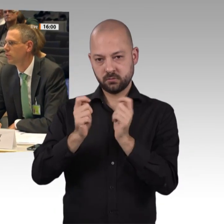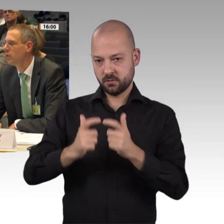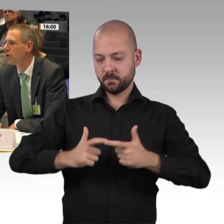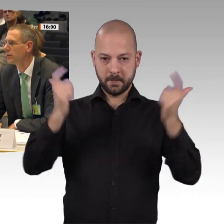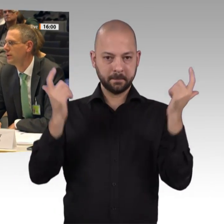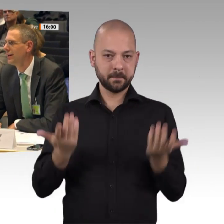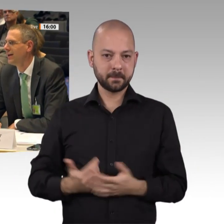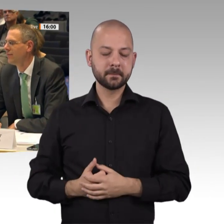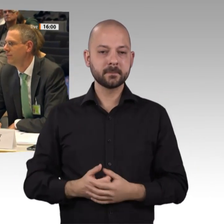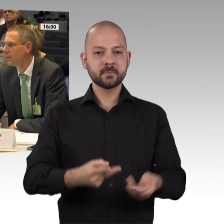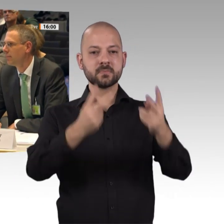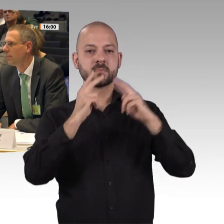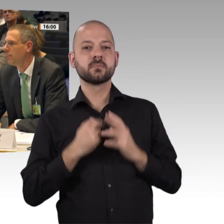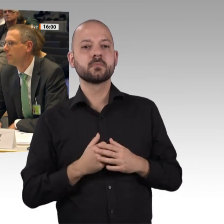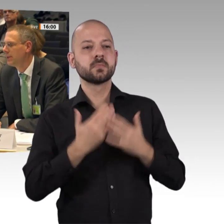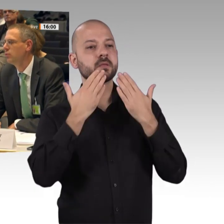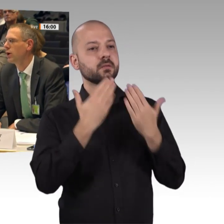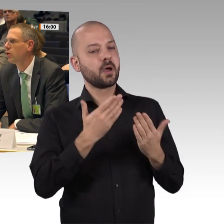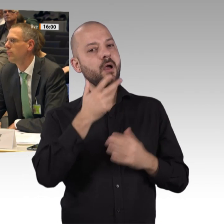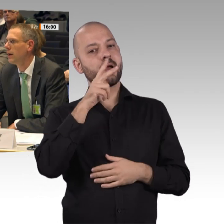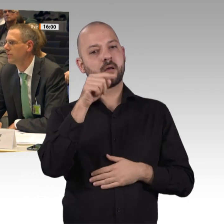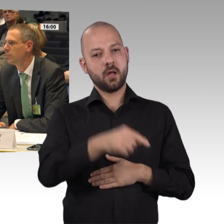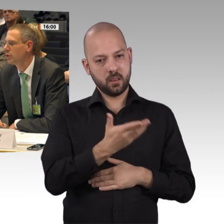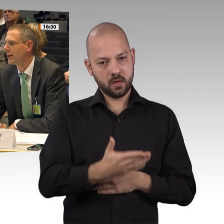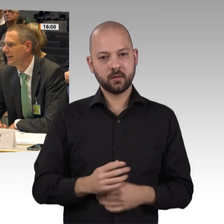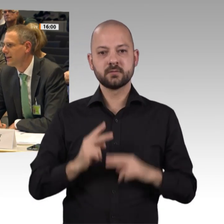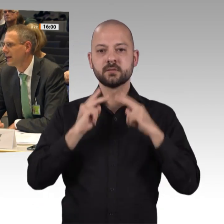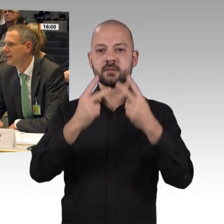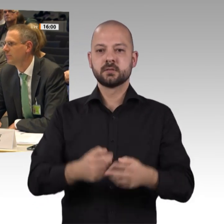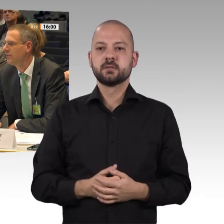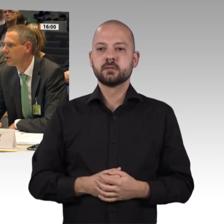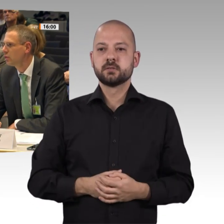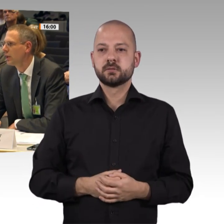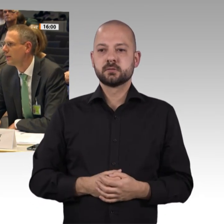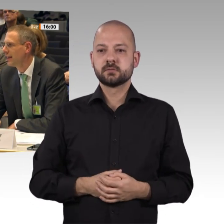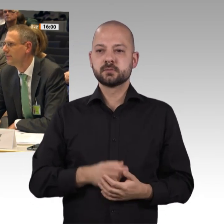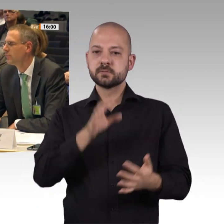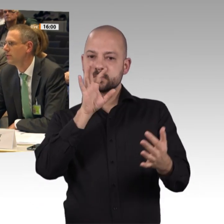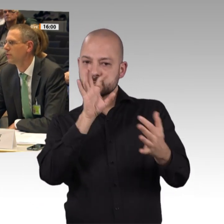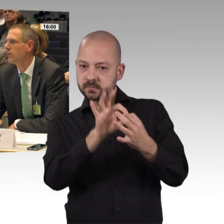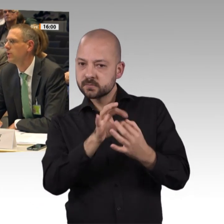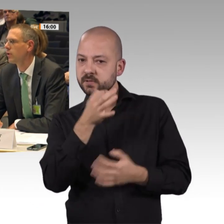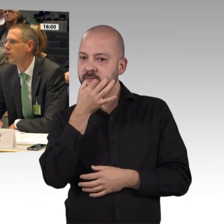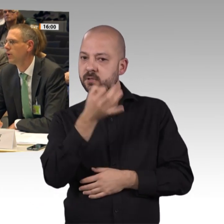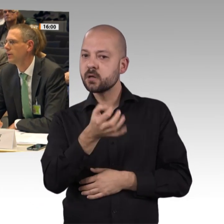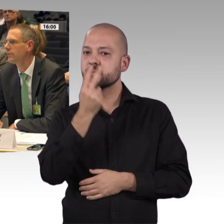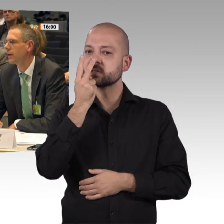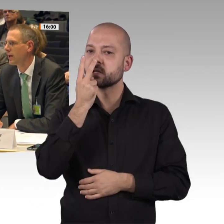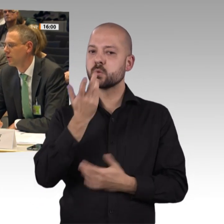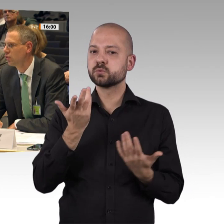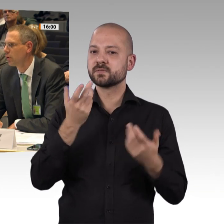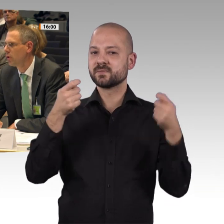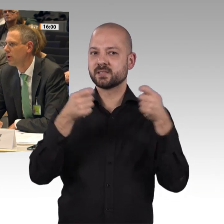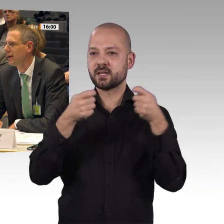durchaus befürworten. Wir bitten nur darum, als Gebot der Redlichkeit eben die Wirkungen in Gänze im Blick zu nehmen. Die Frau Offer hat